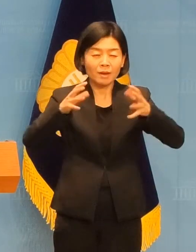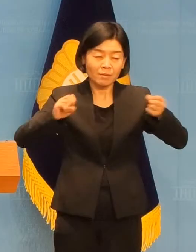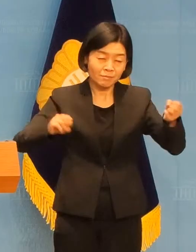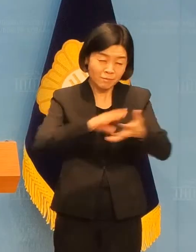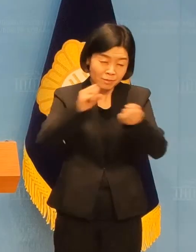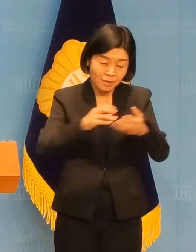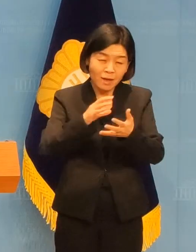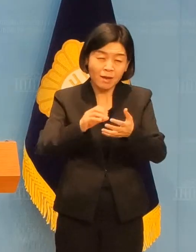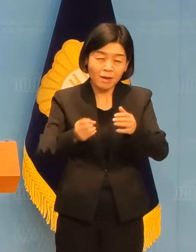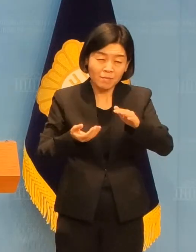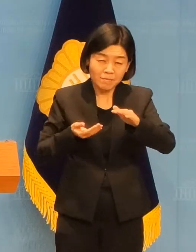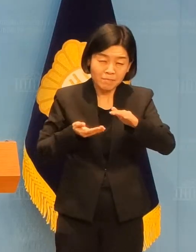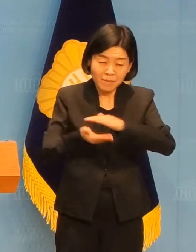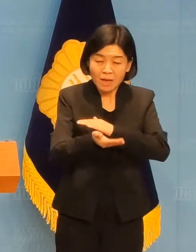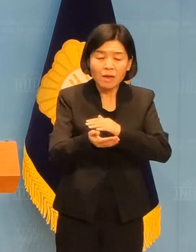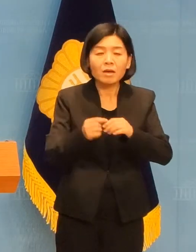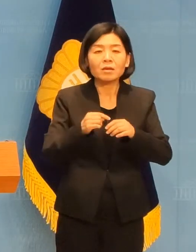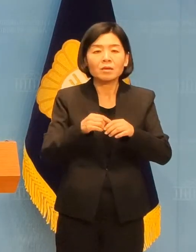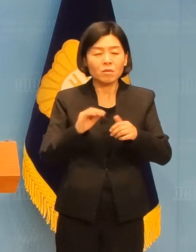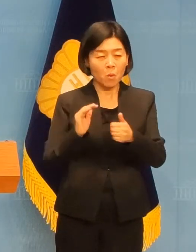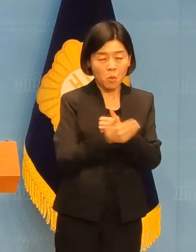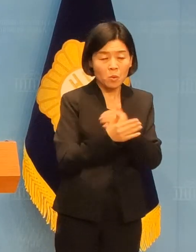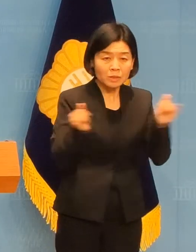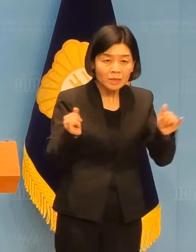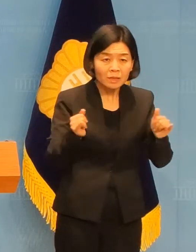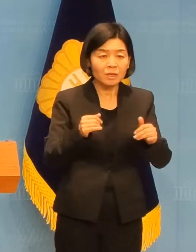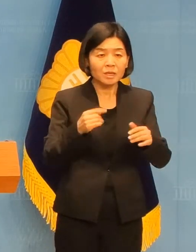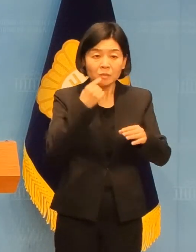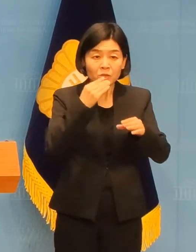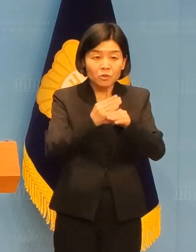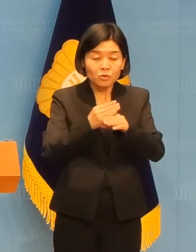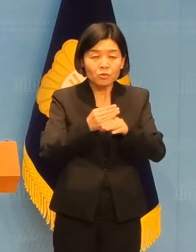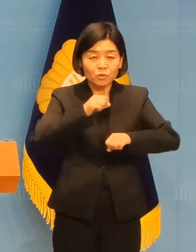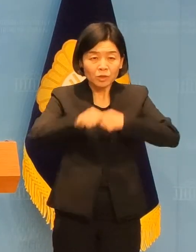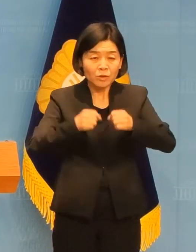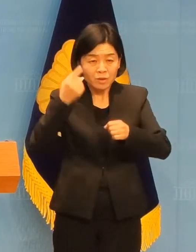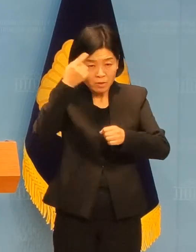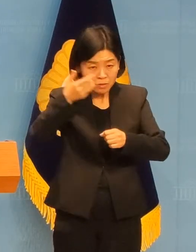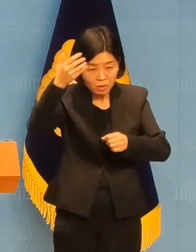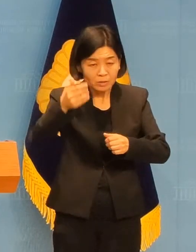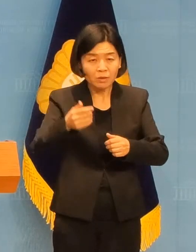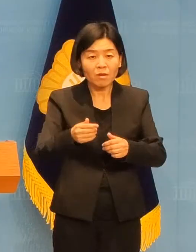옹호자가 민주화 영령들 앞에서 서는 것 자체가 모욕입니다.